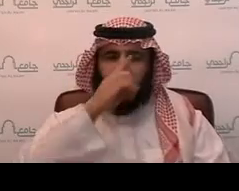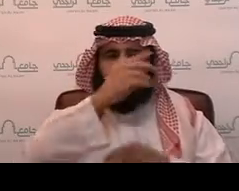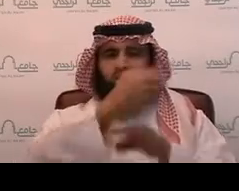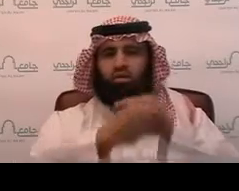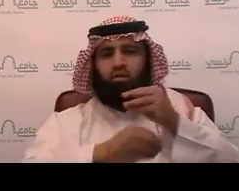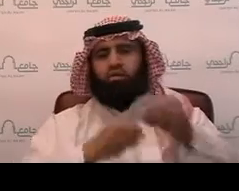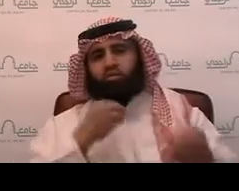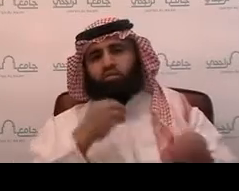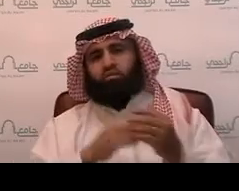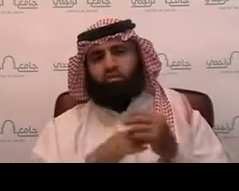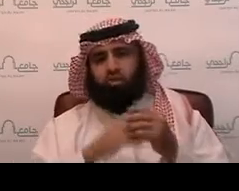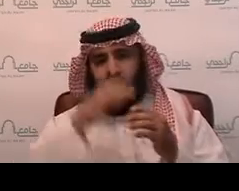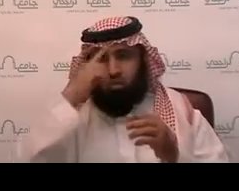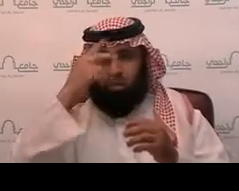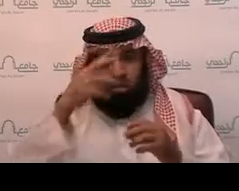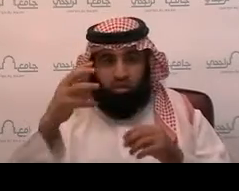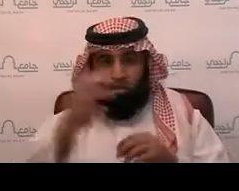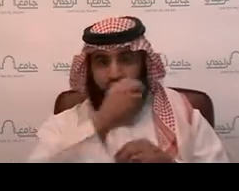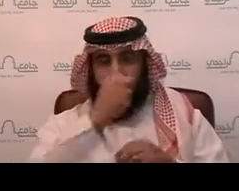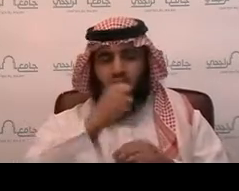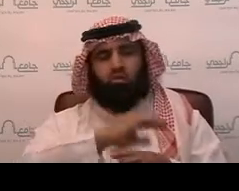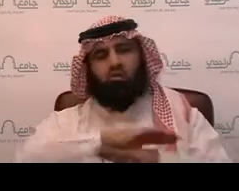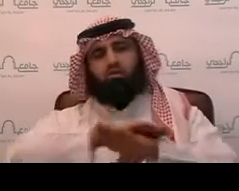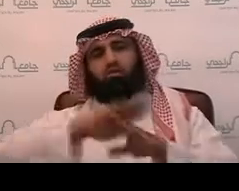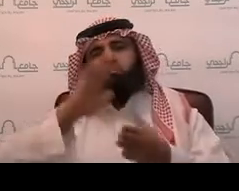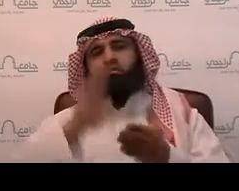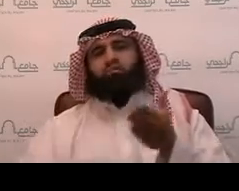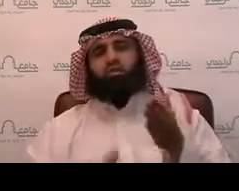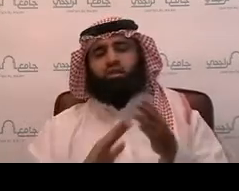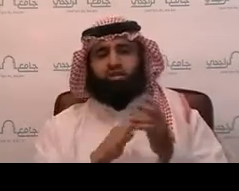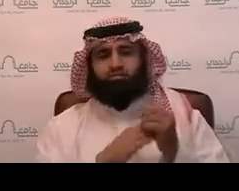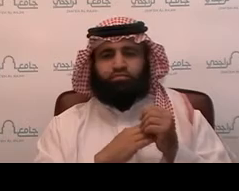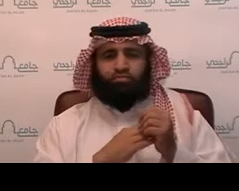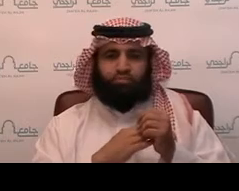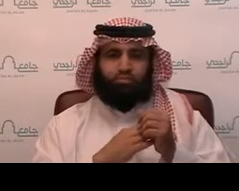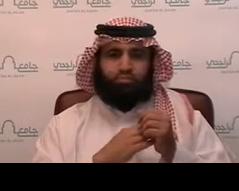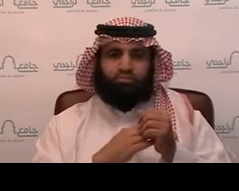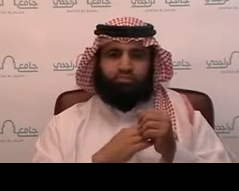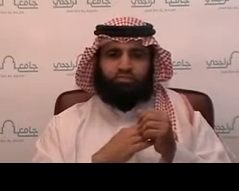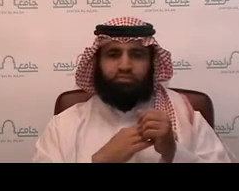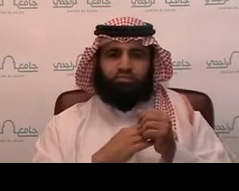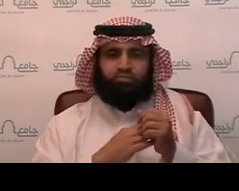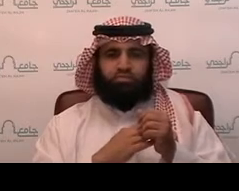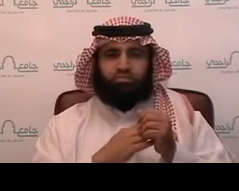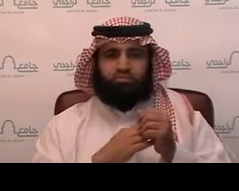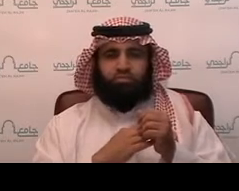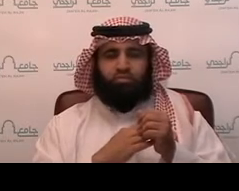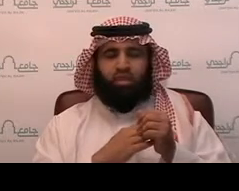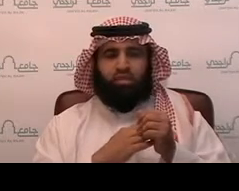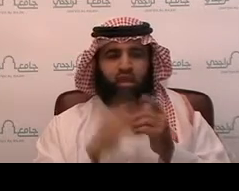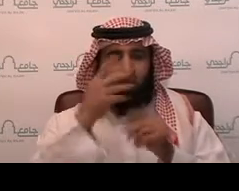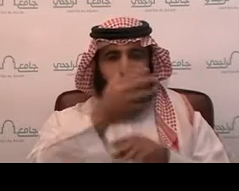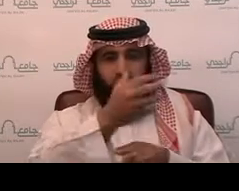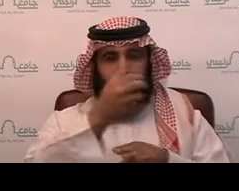أخذه لم يفلت. وكذلك أخذ ربك إذا أخذ القرى وهي ظالمة، إن أخذه